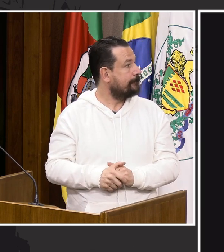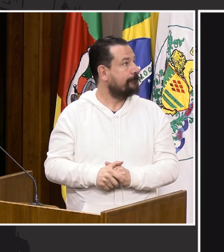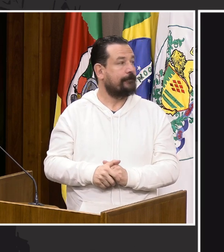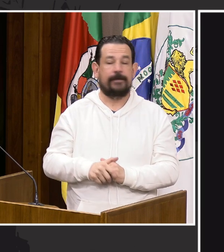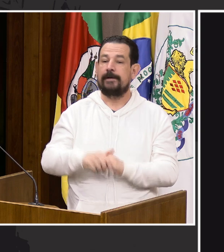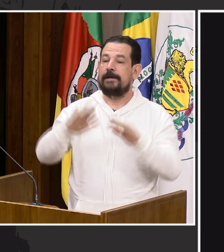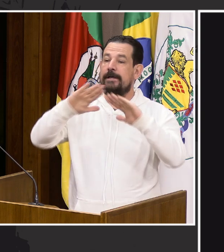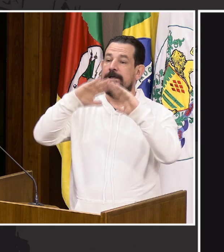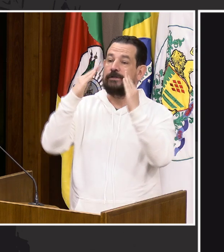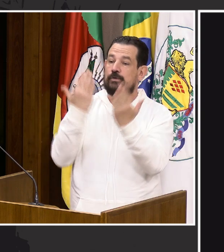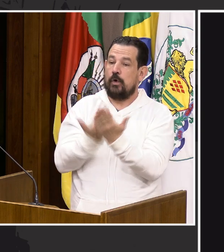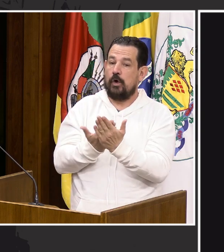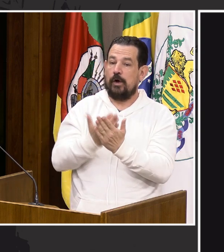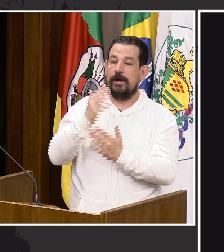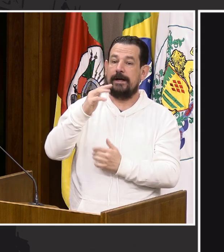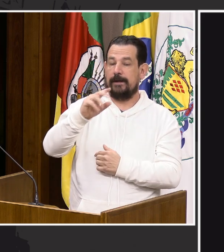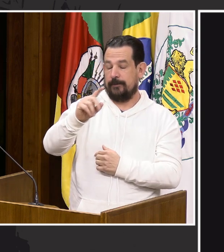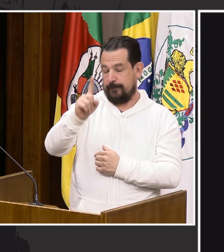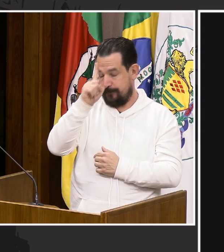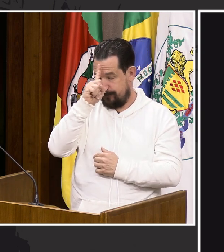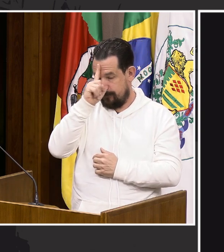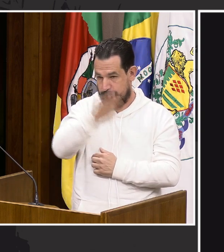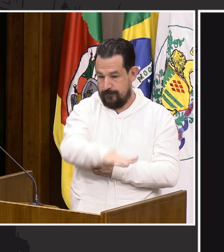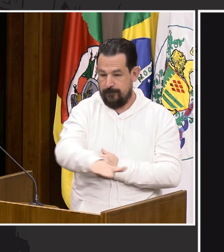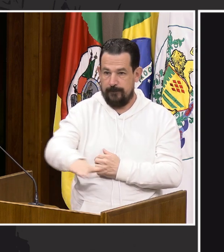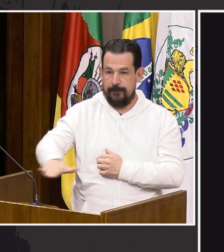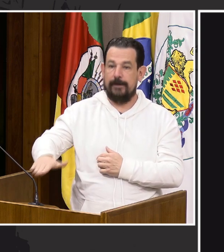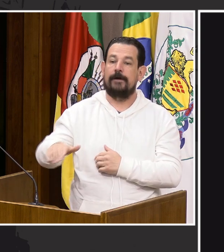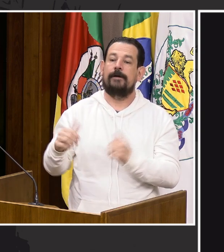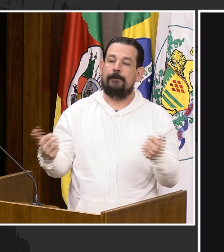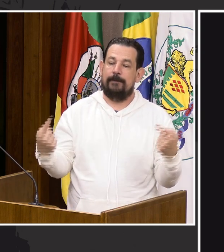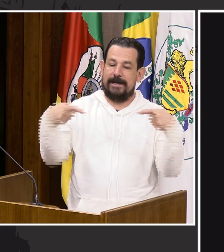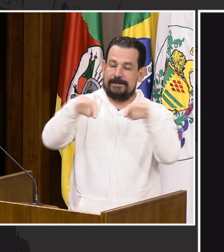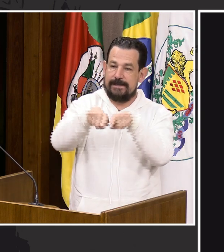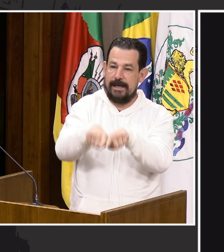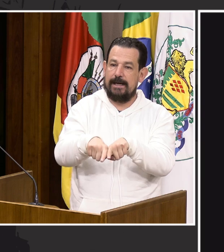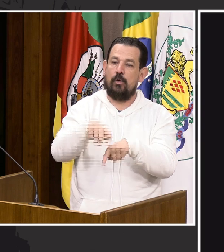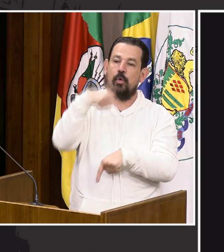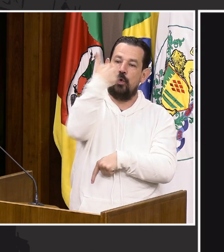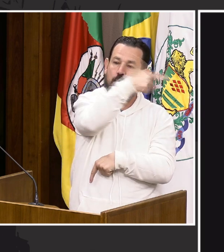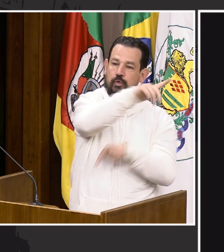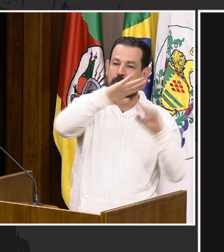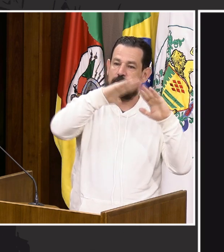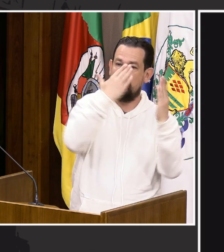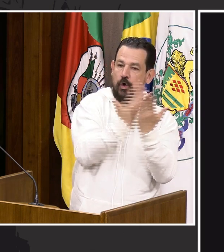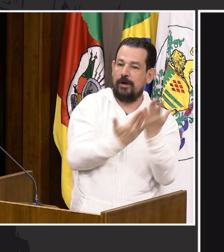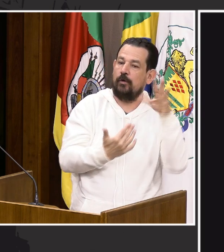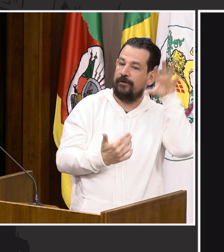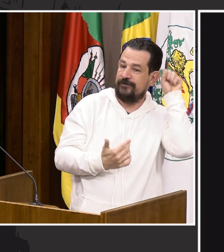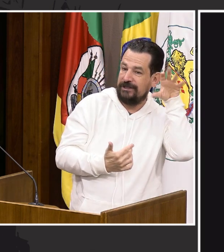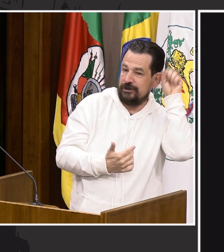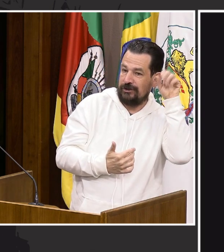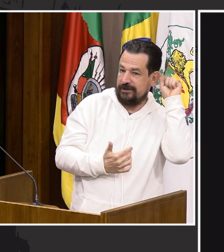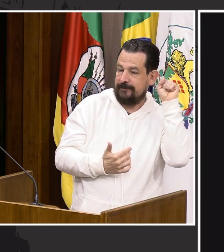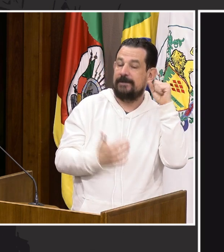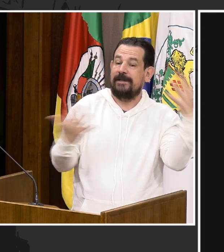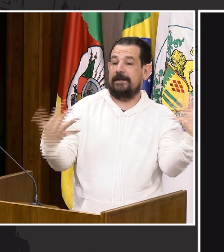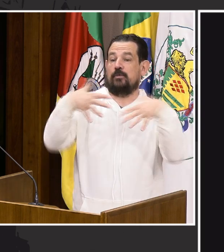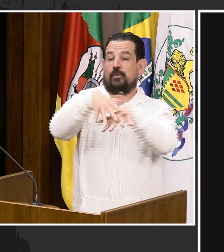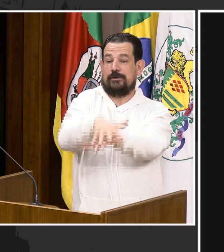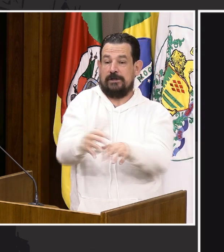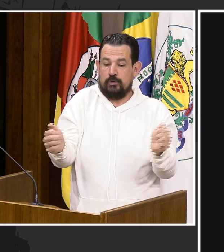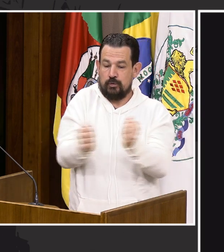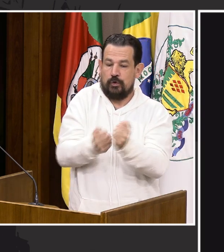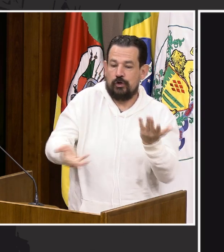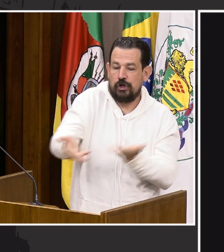também. Na quarta, então, teremos, no período da tarde, a Escola Infantil Divertidamente, em parceria com a escola